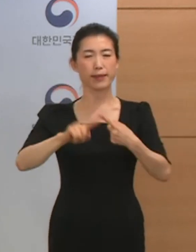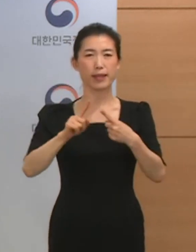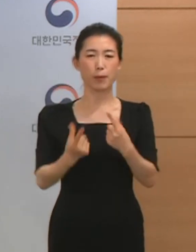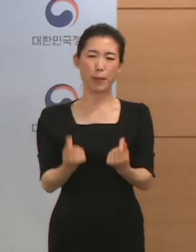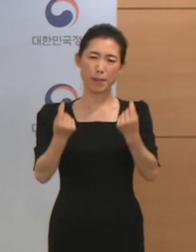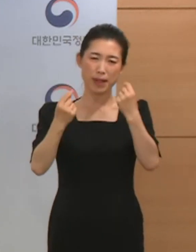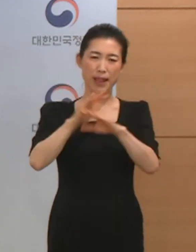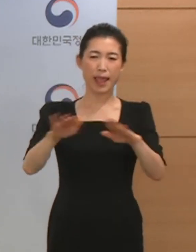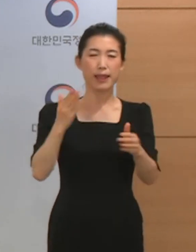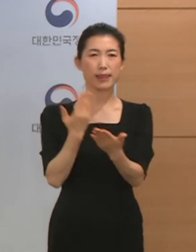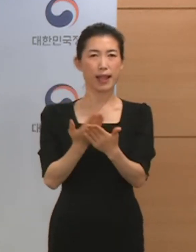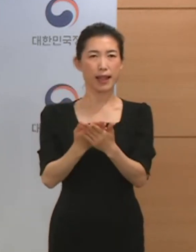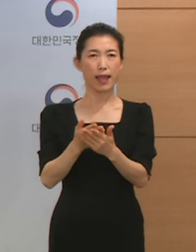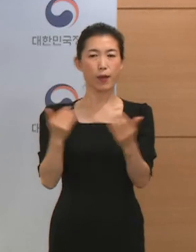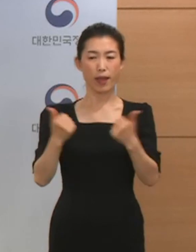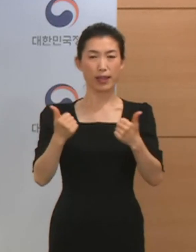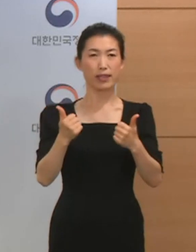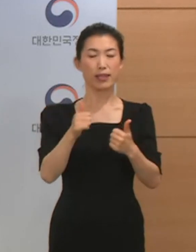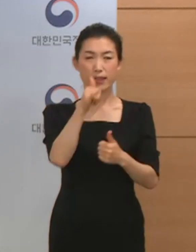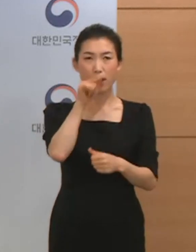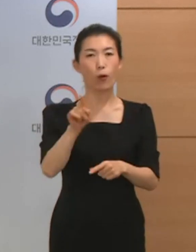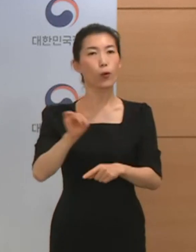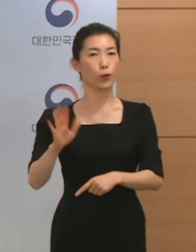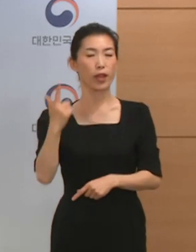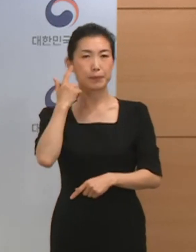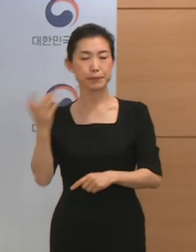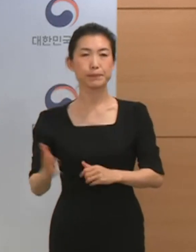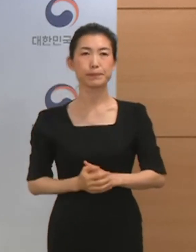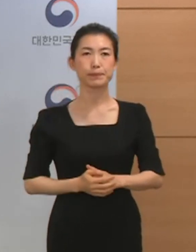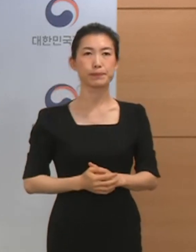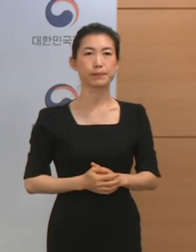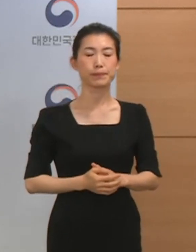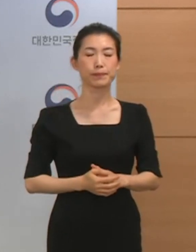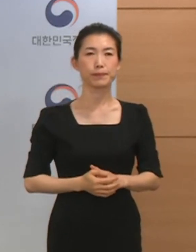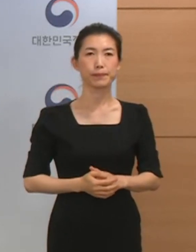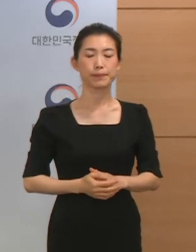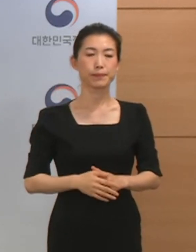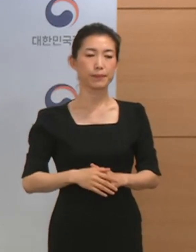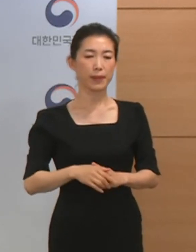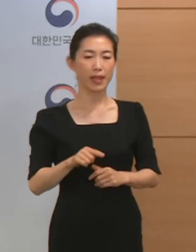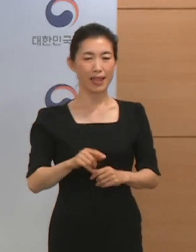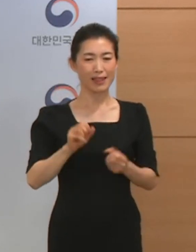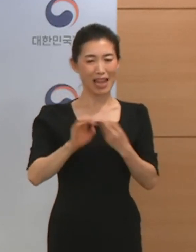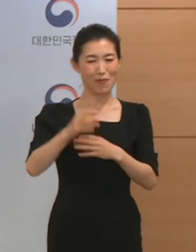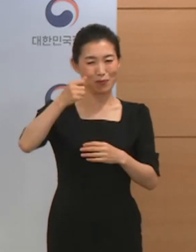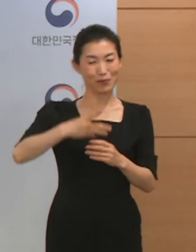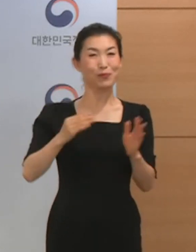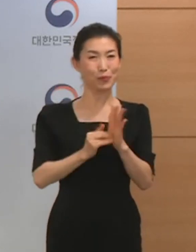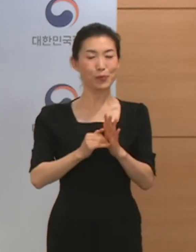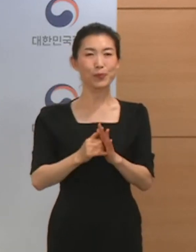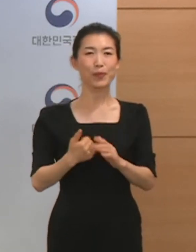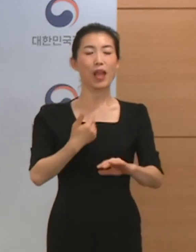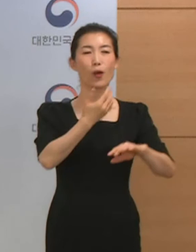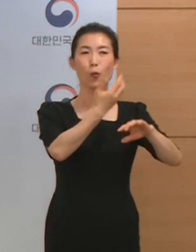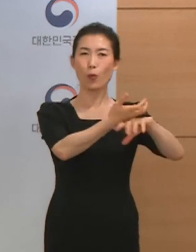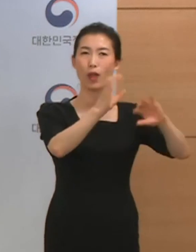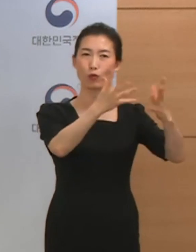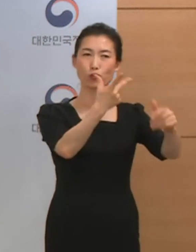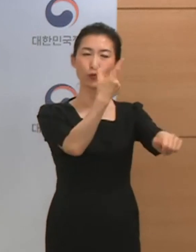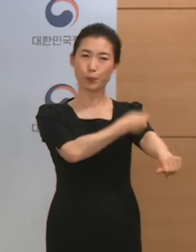여러 번 반복했던 것 같은데 현재 해외에서와 백신 이 접종에 대한 상호 승인을